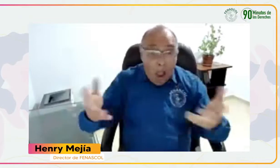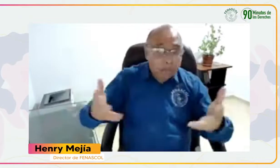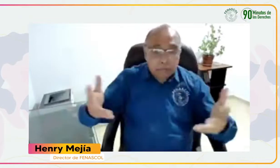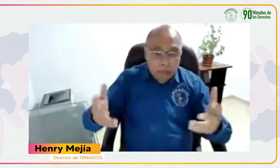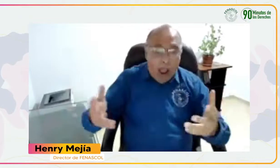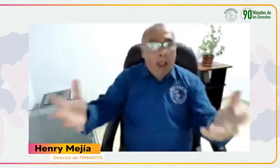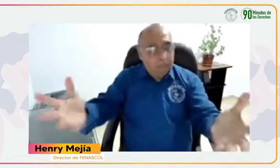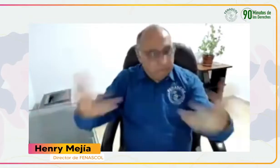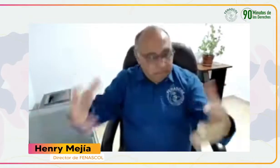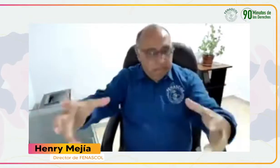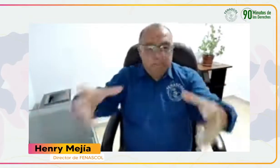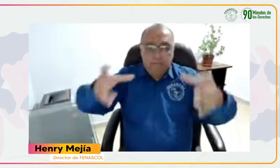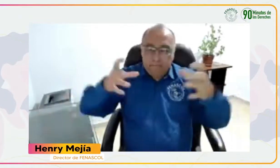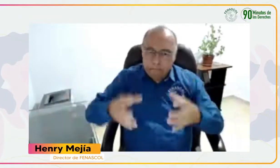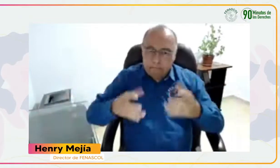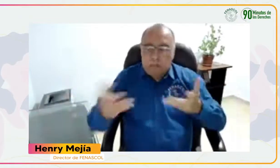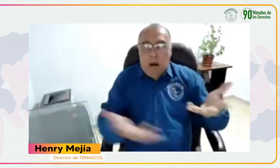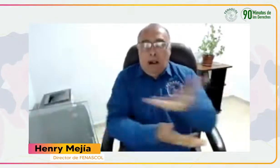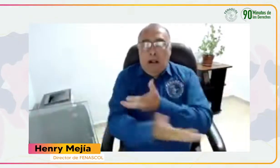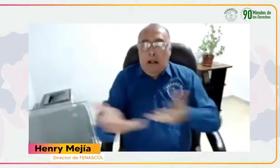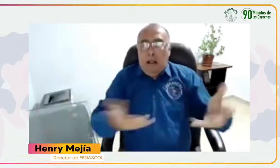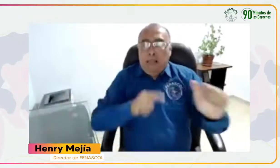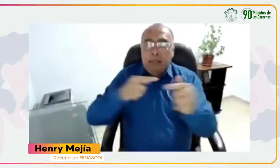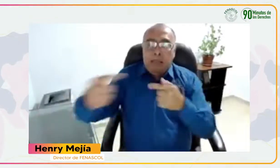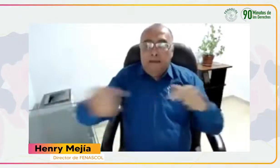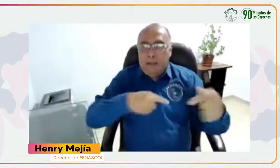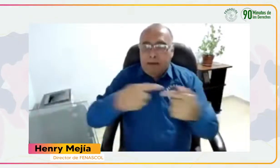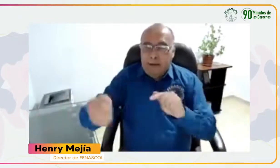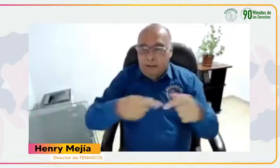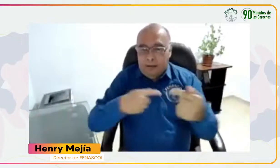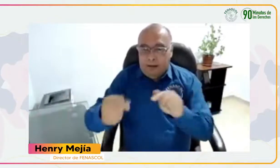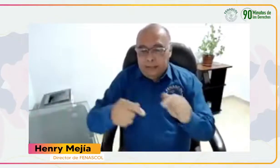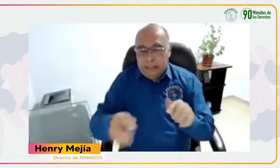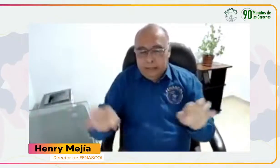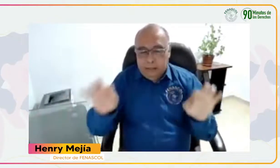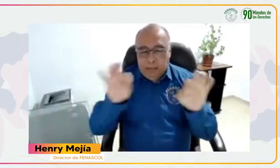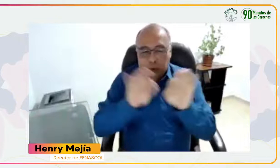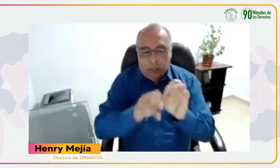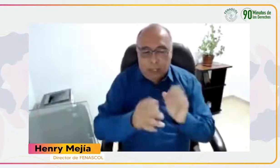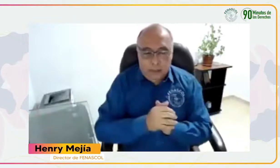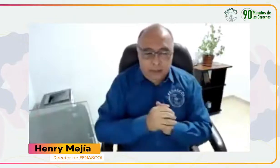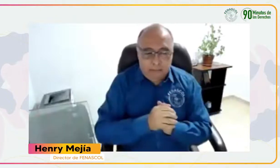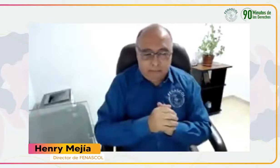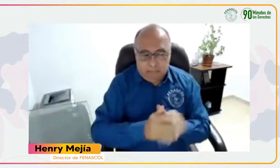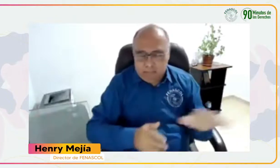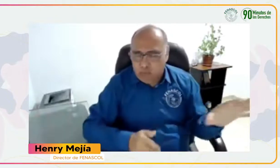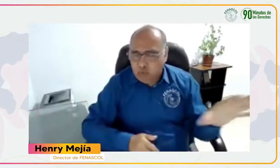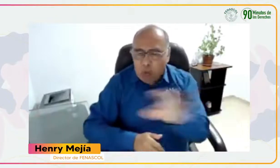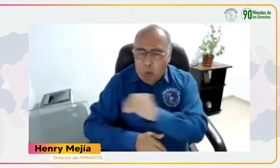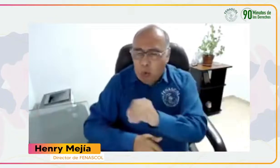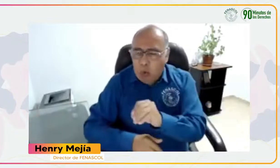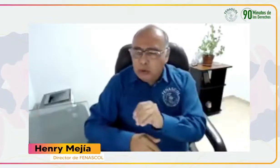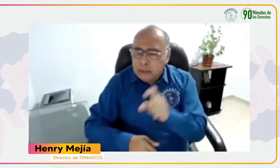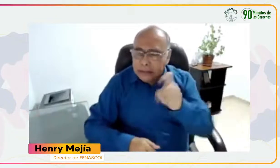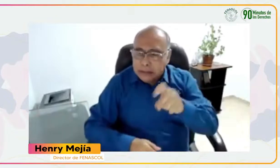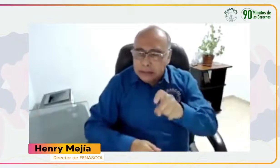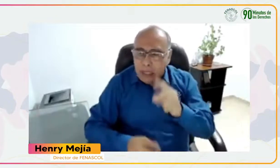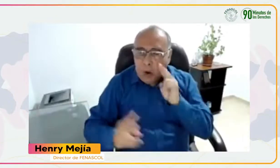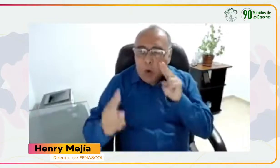a postear en las redes sociales, que también dejemos allí las opiniones y que abramos un debate frente a esto.